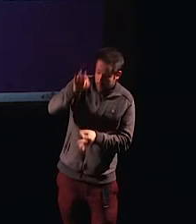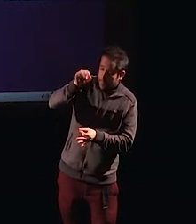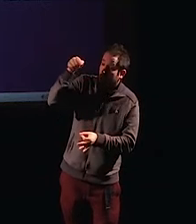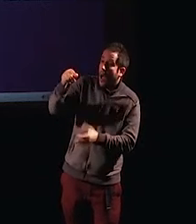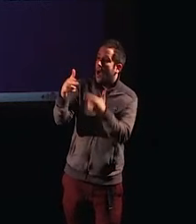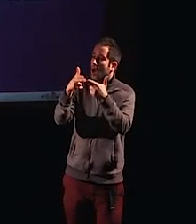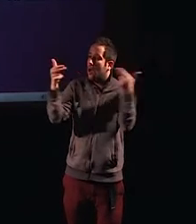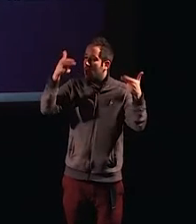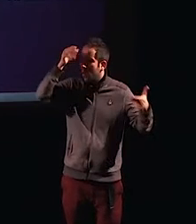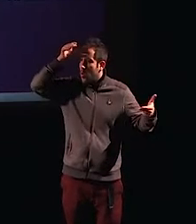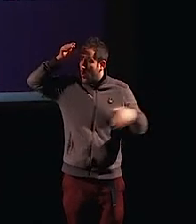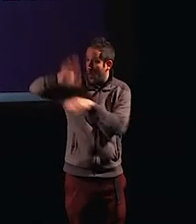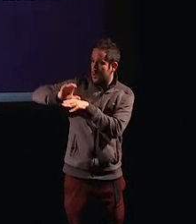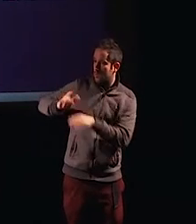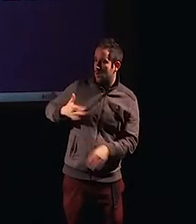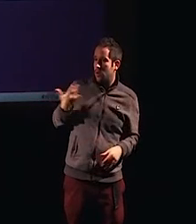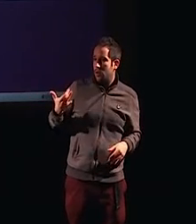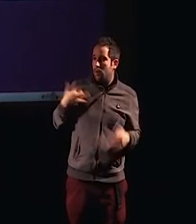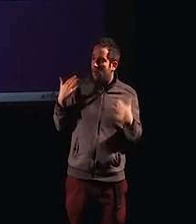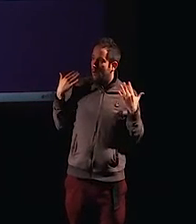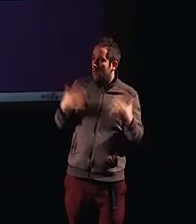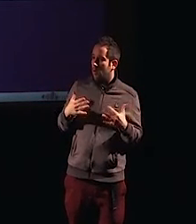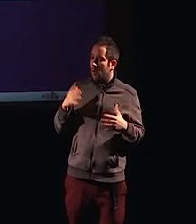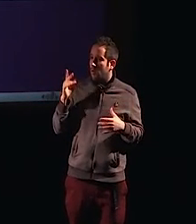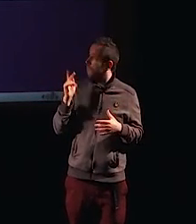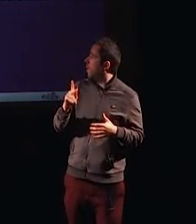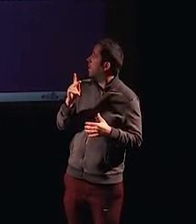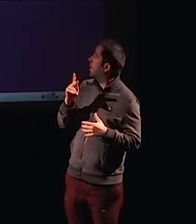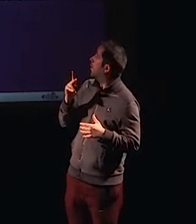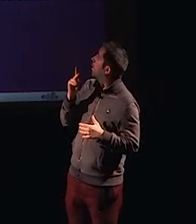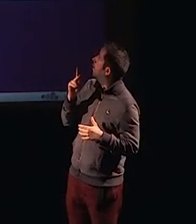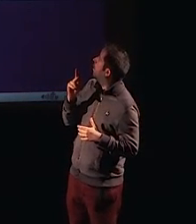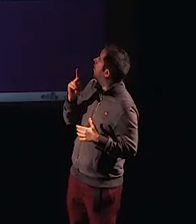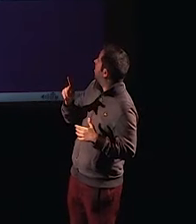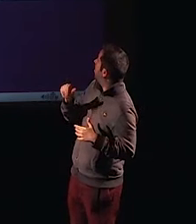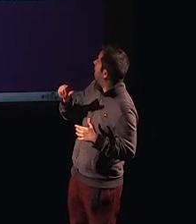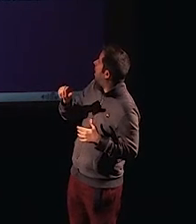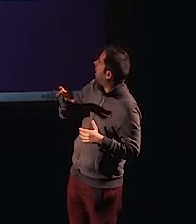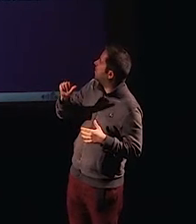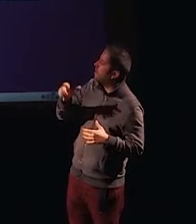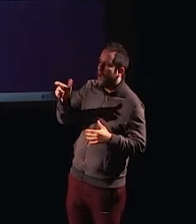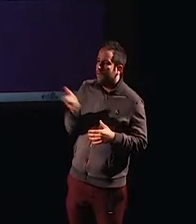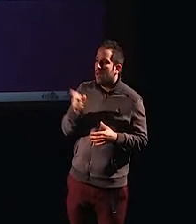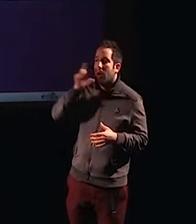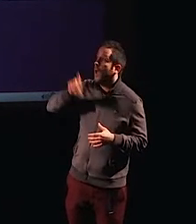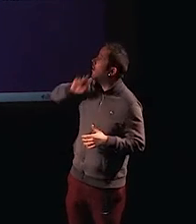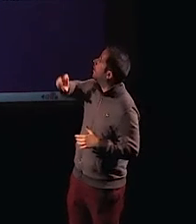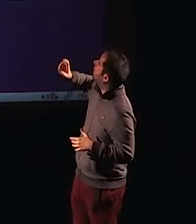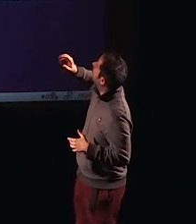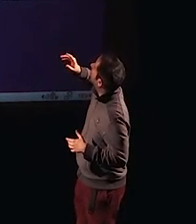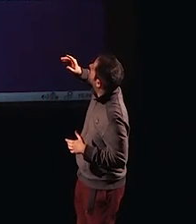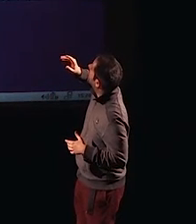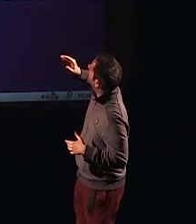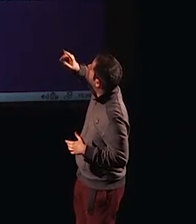concept très très intéressant et très stimulant de parésia. La parésia, c'est un mot grec, alors du coup, je vous l'ai mis en grec parce qu'il est grec le